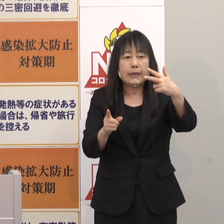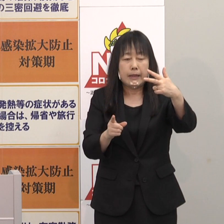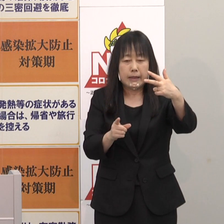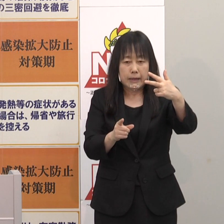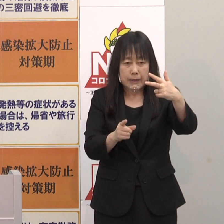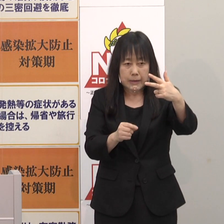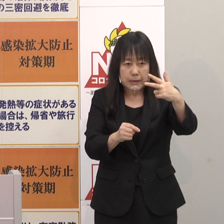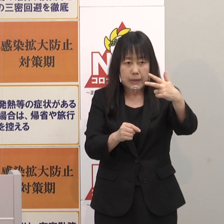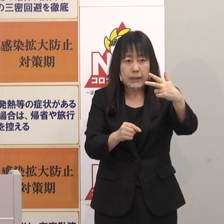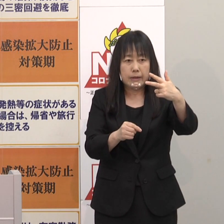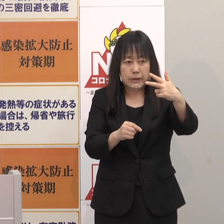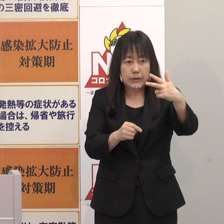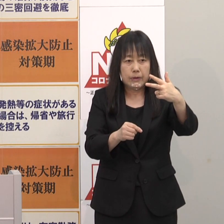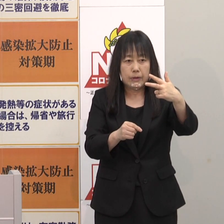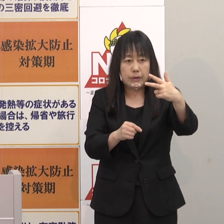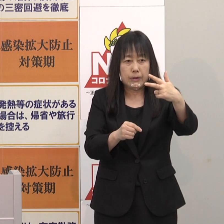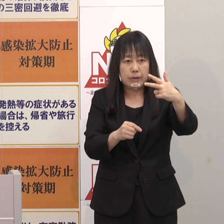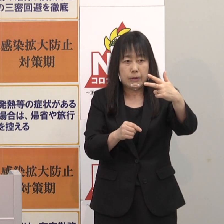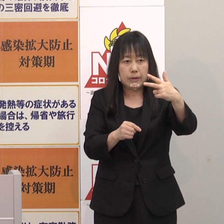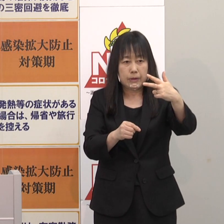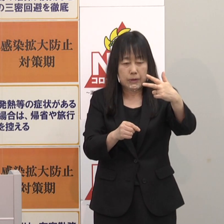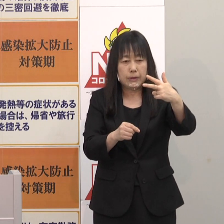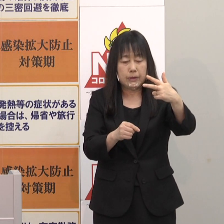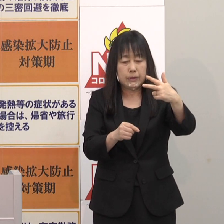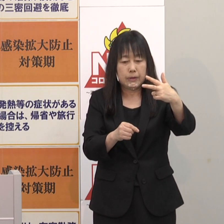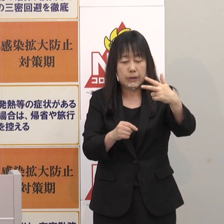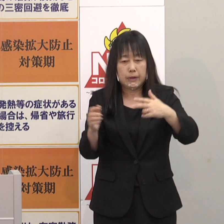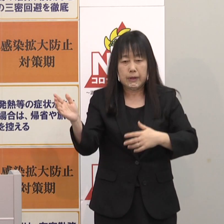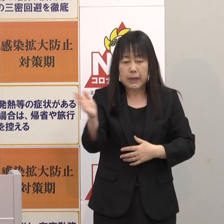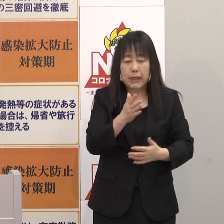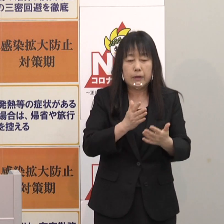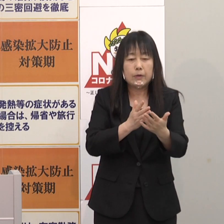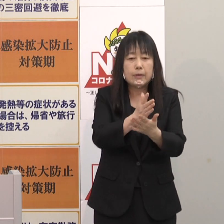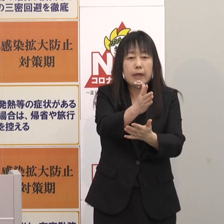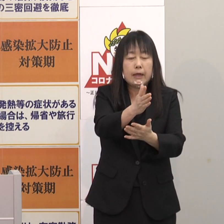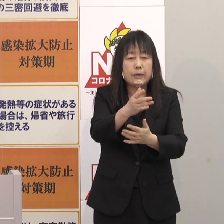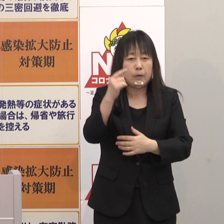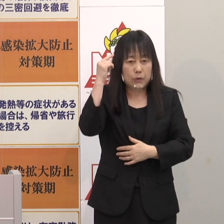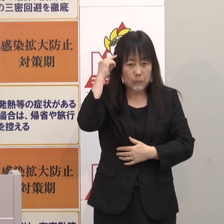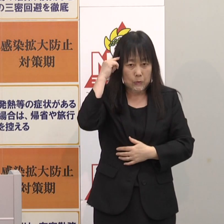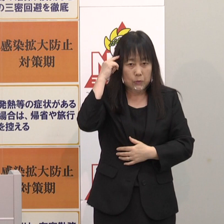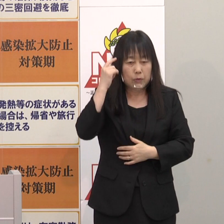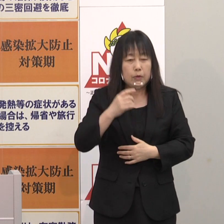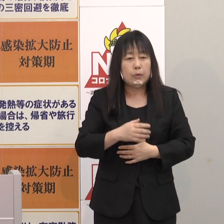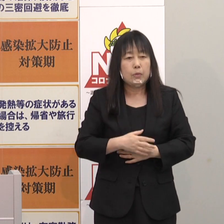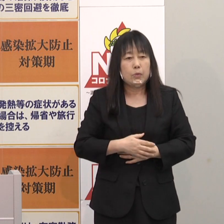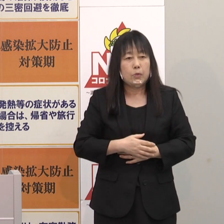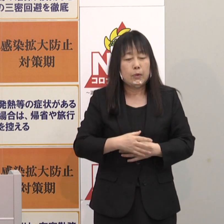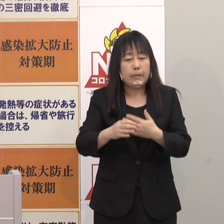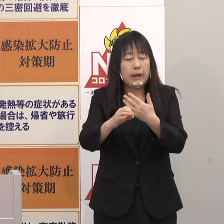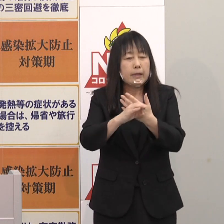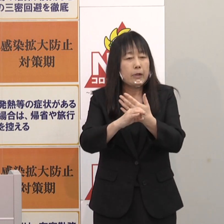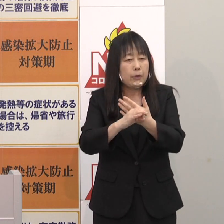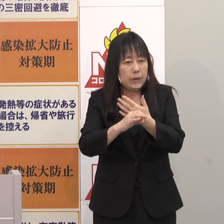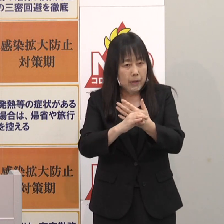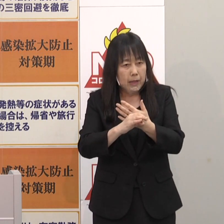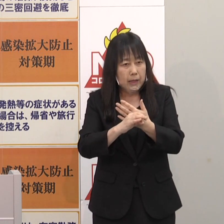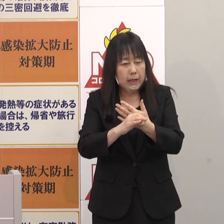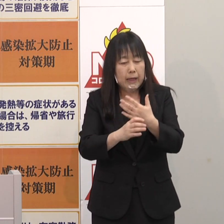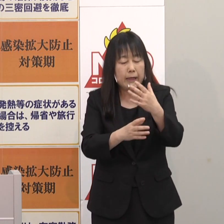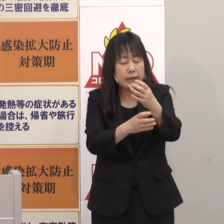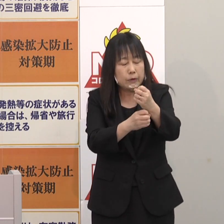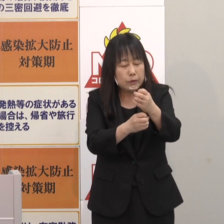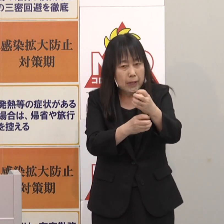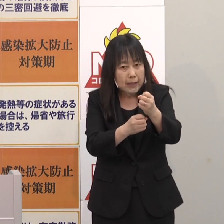4日以降というのが一番早いのかなと思うんですが、これはいつぐらいにですね、どれぐらいの量がまず県内に